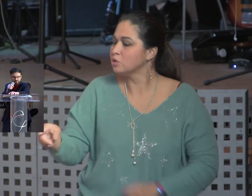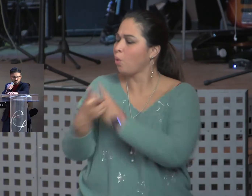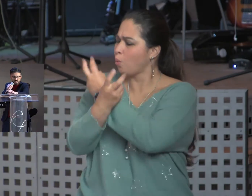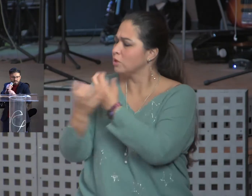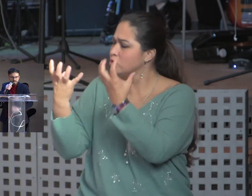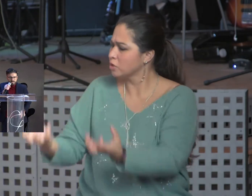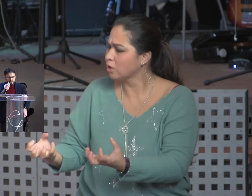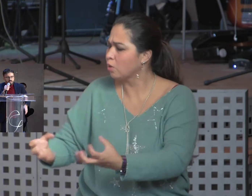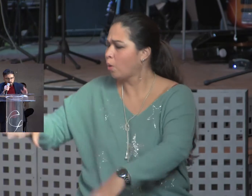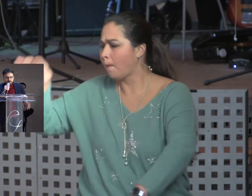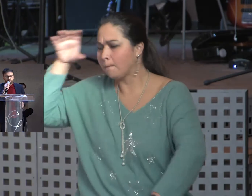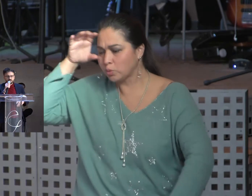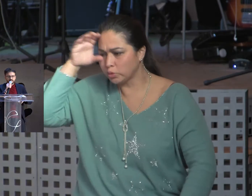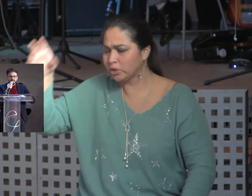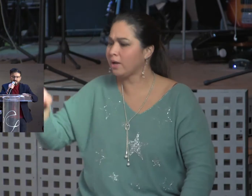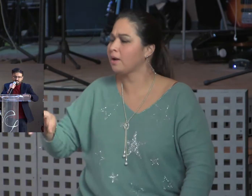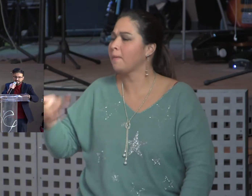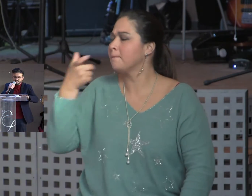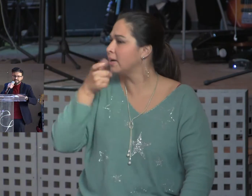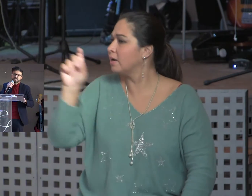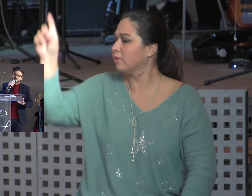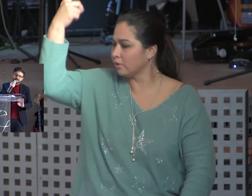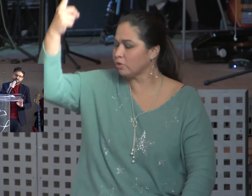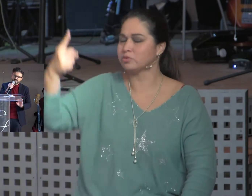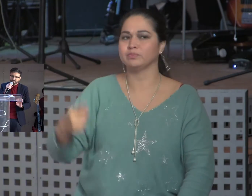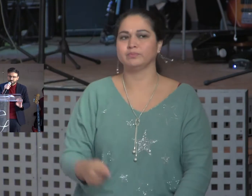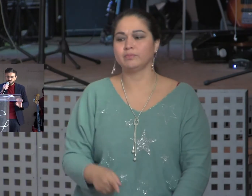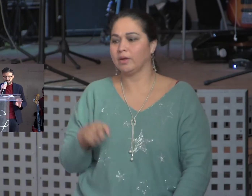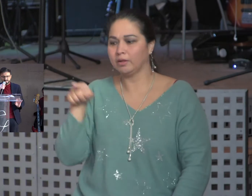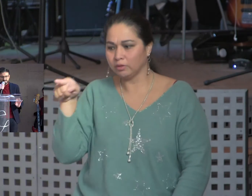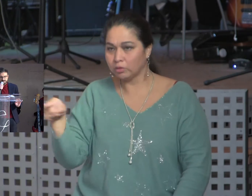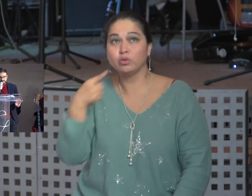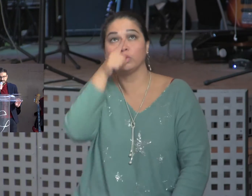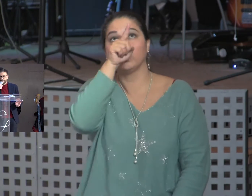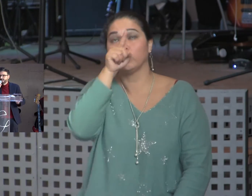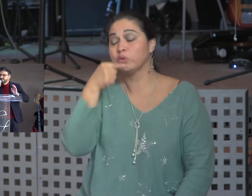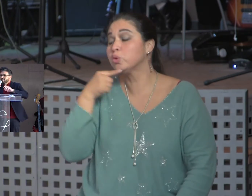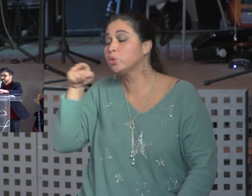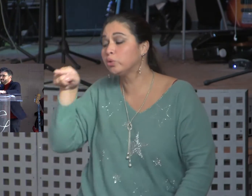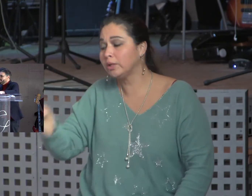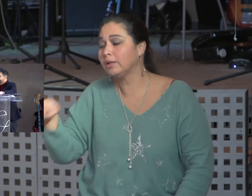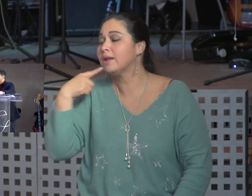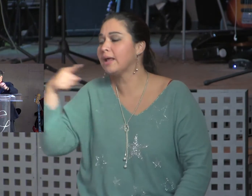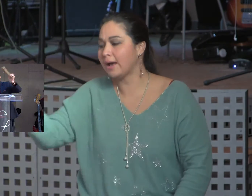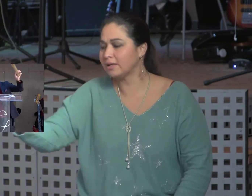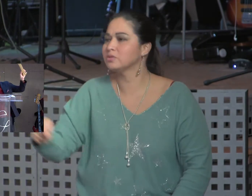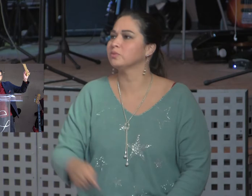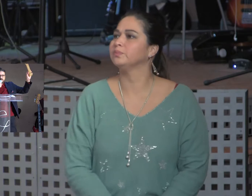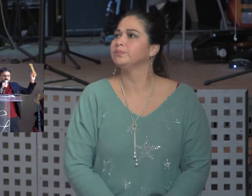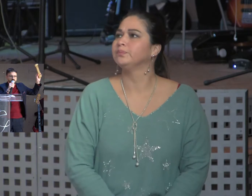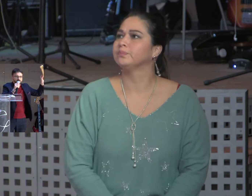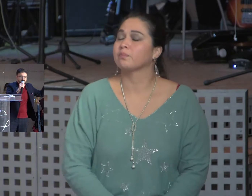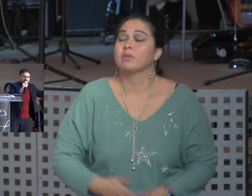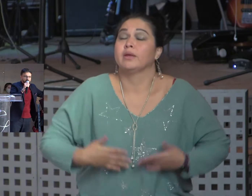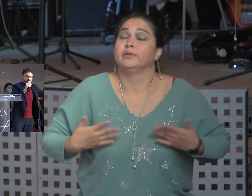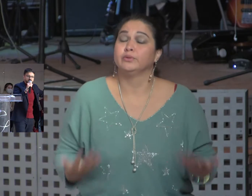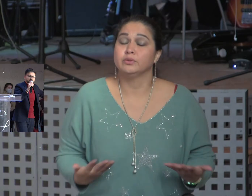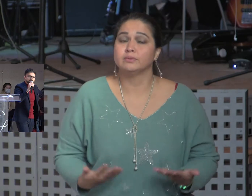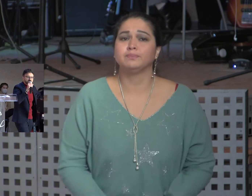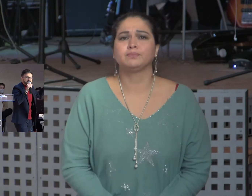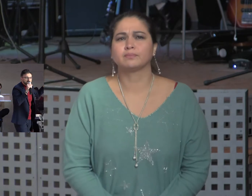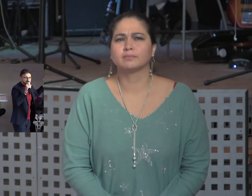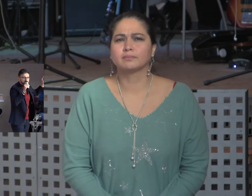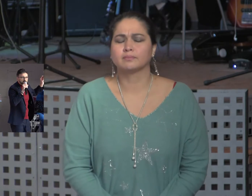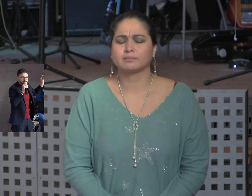Dios. Me gustaría destacar varias cosas en esta mañana. ¿Qué son o